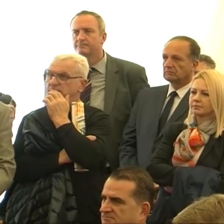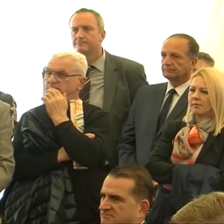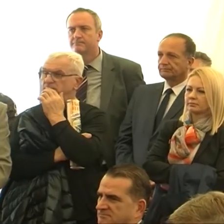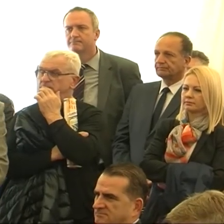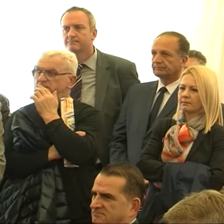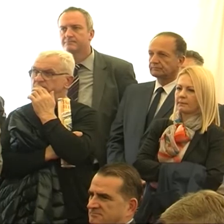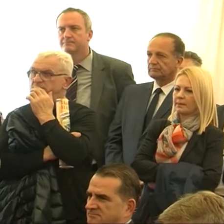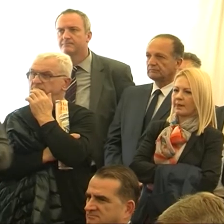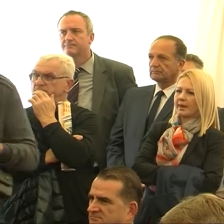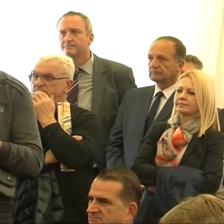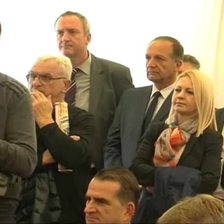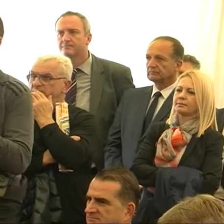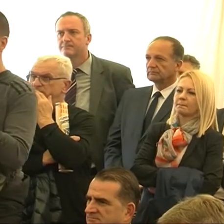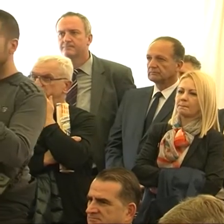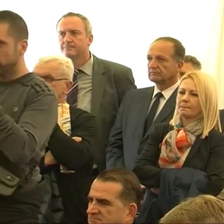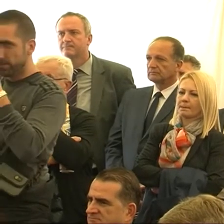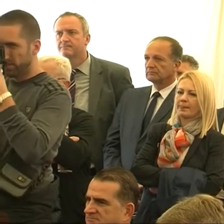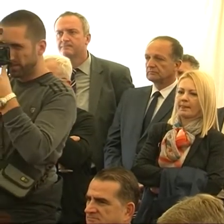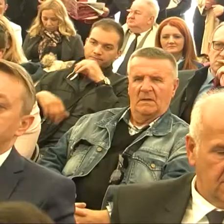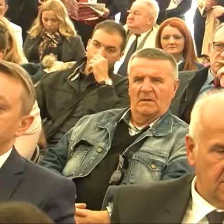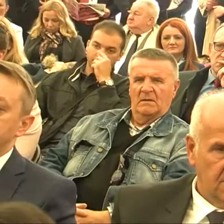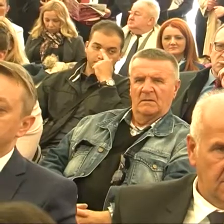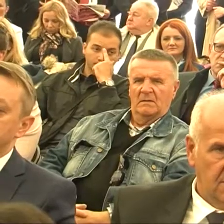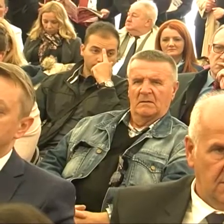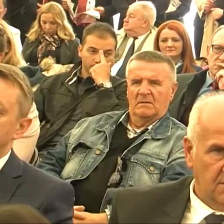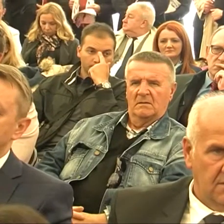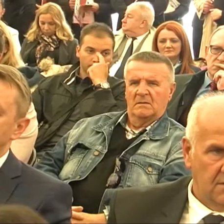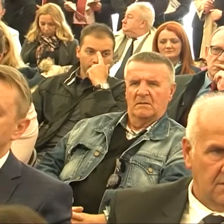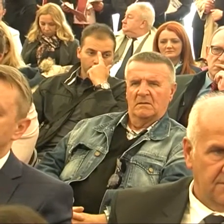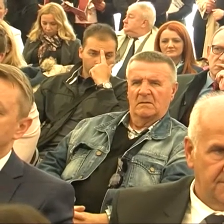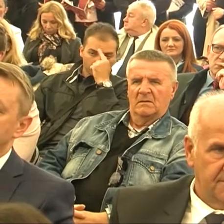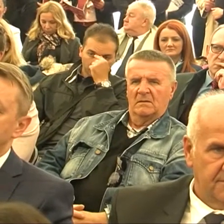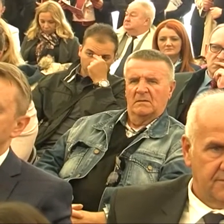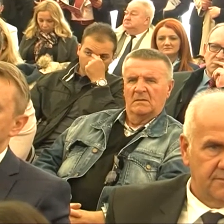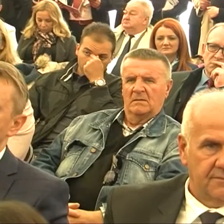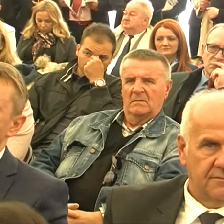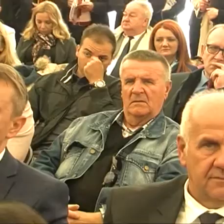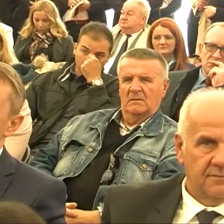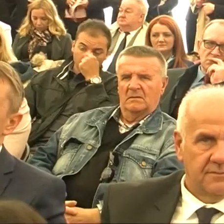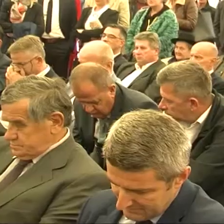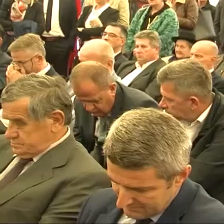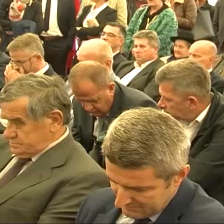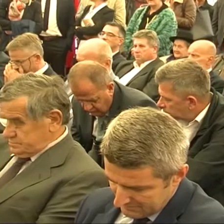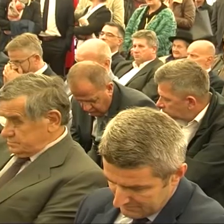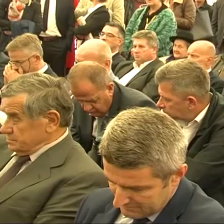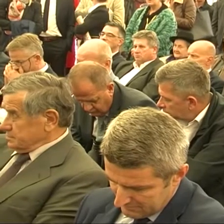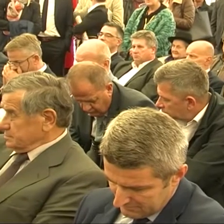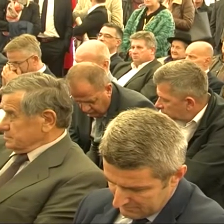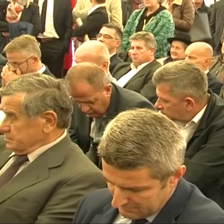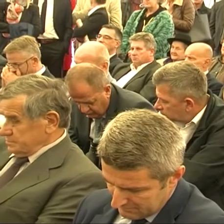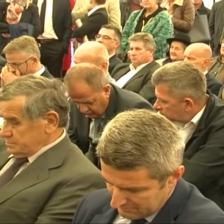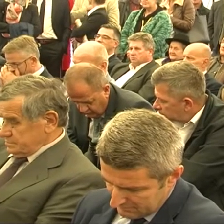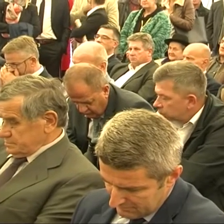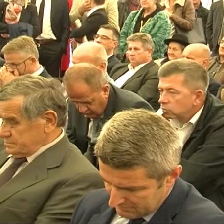obim vanjsko-trgovinske razmjene u prvoj polovini ove godine je preko 14 milijardi konvertibilnih maraka, a na izvoz se